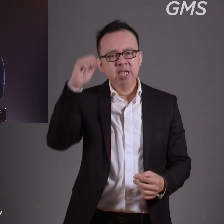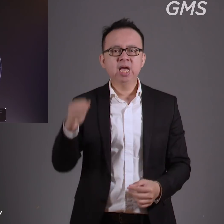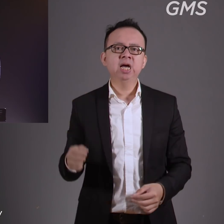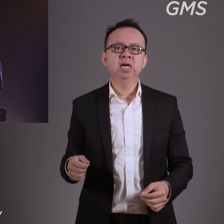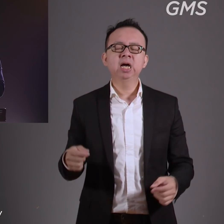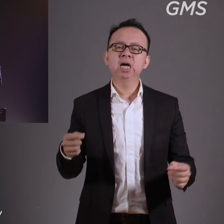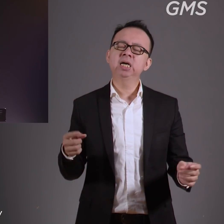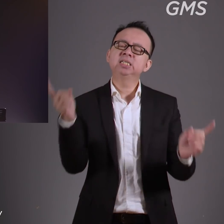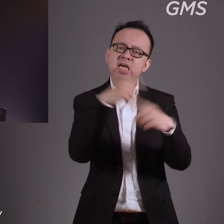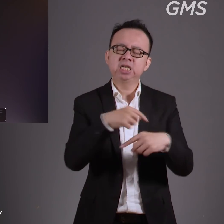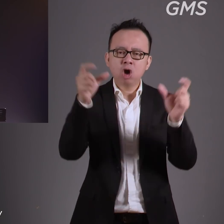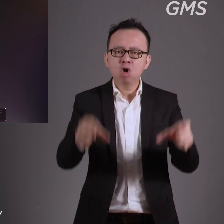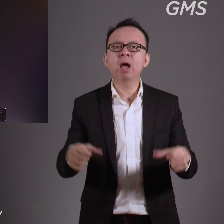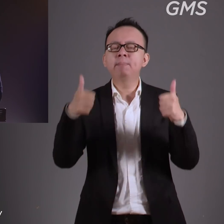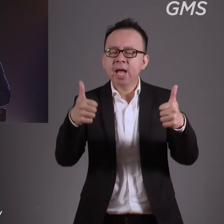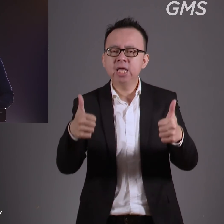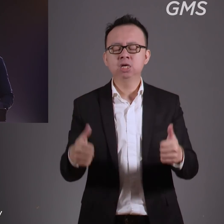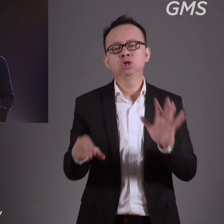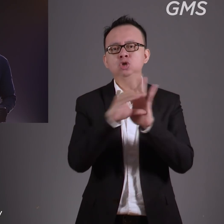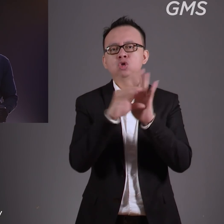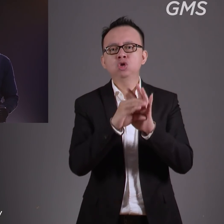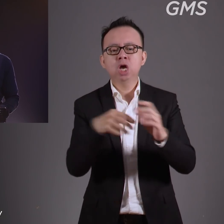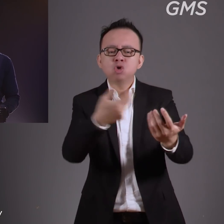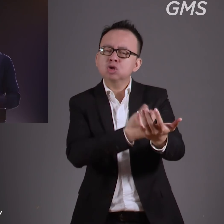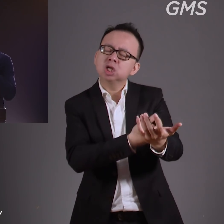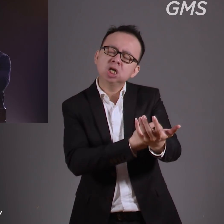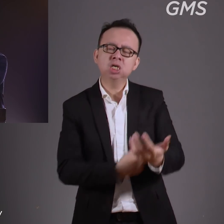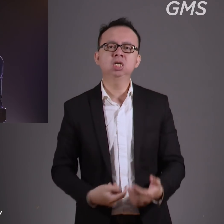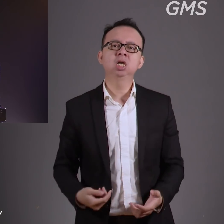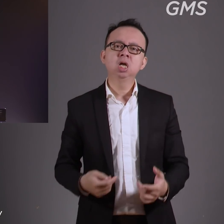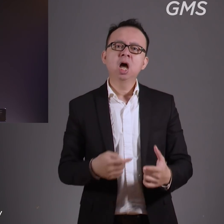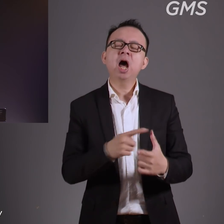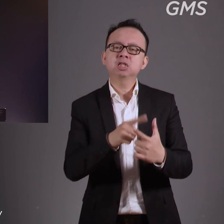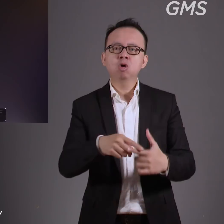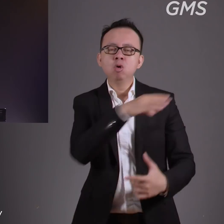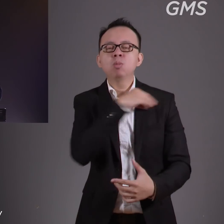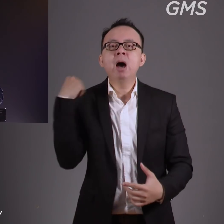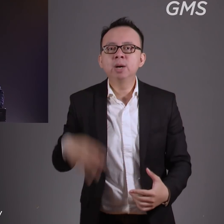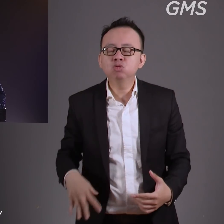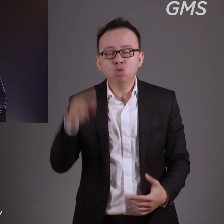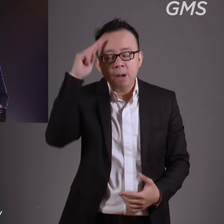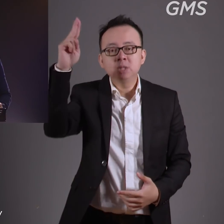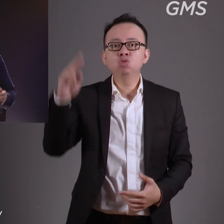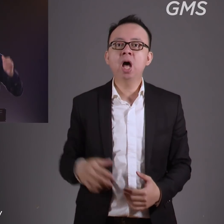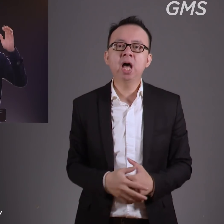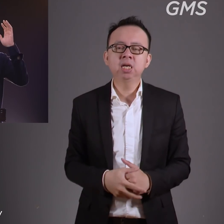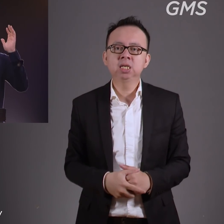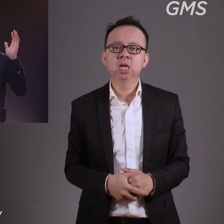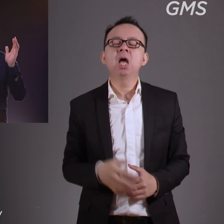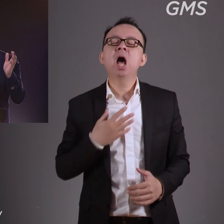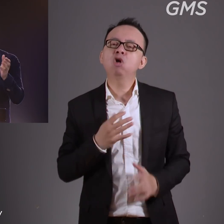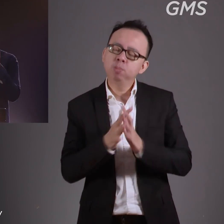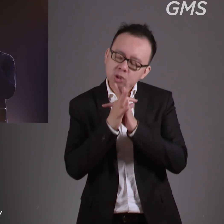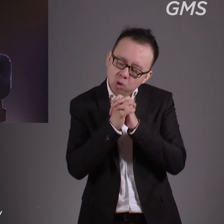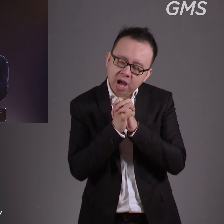jadi pebisnis, pokoknya yang pasti harus jadi orang yang takut akan Tuhan. Siapa tahu nanti akan ada hamba Tuhan, ada penginjil dalam keluarga kami. Aku